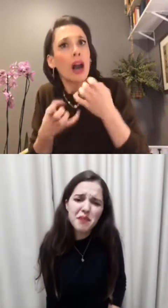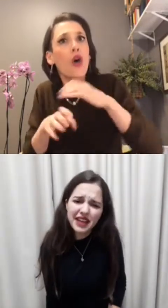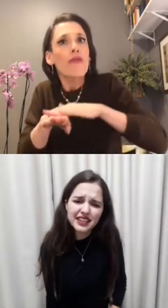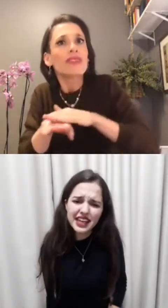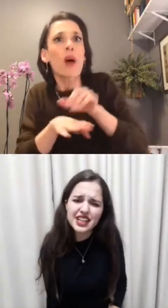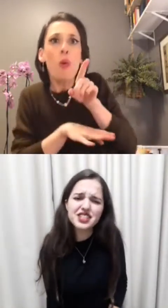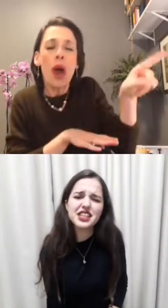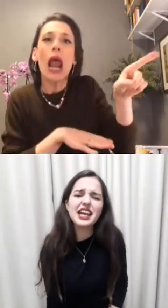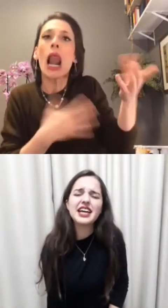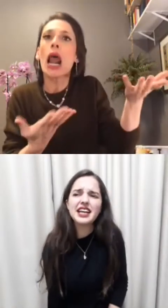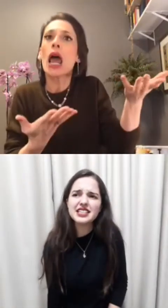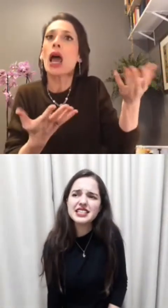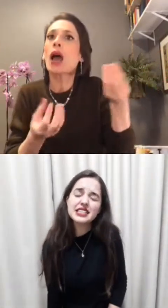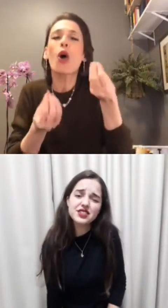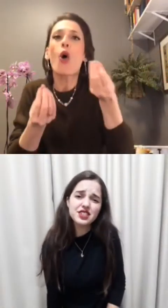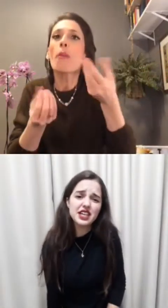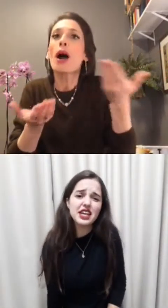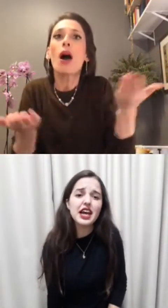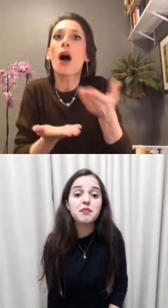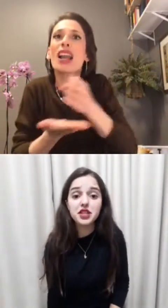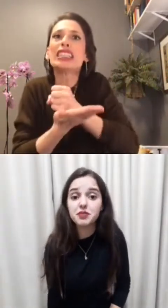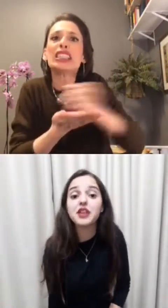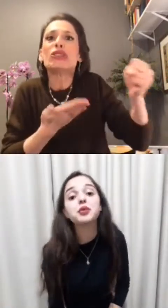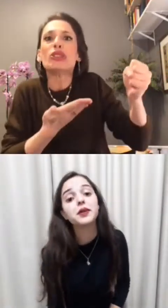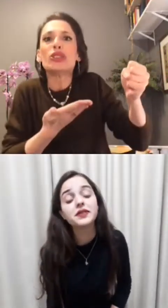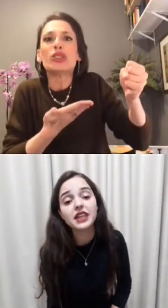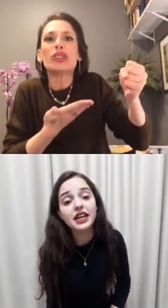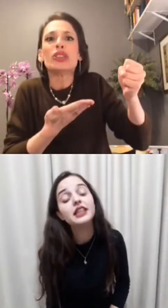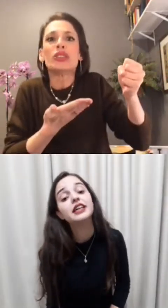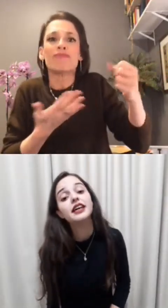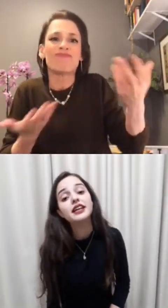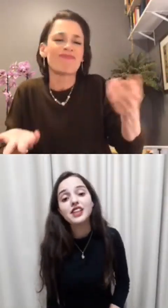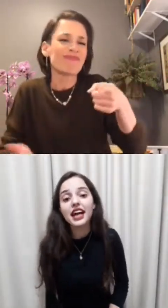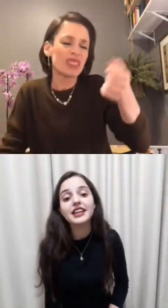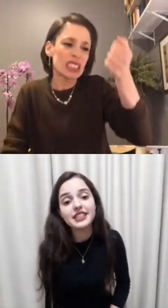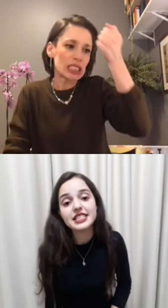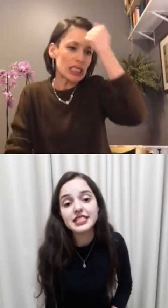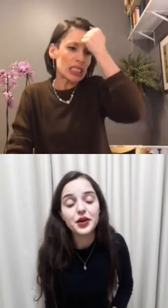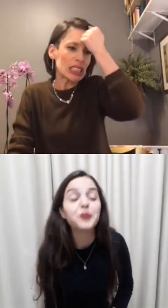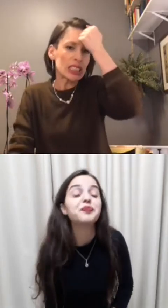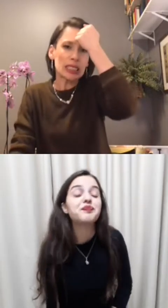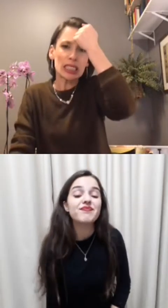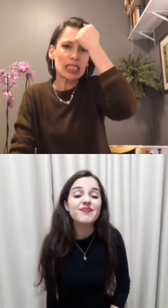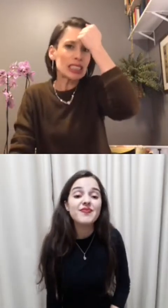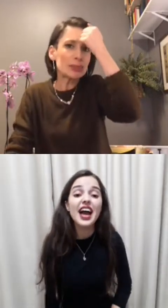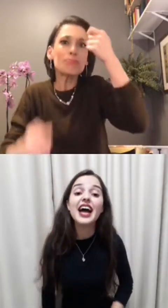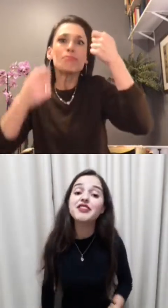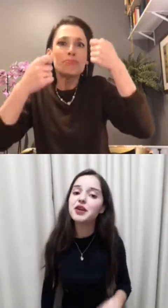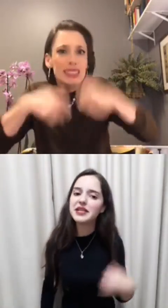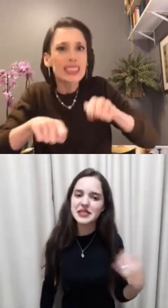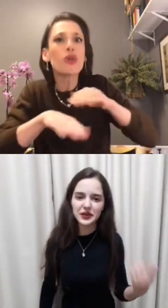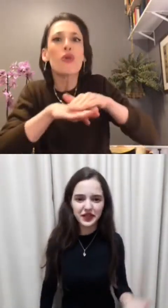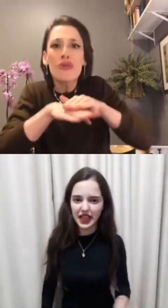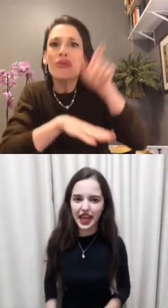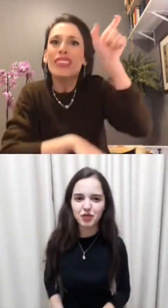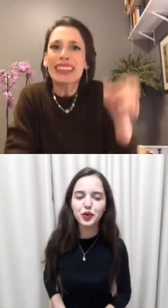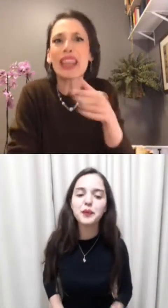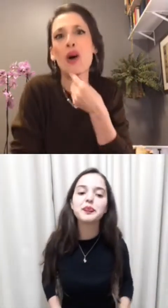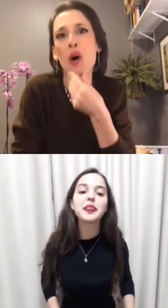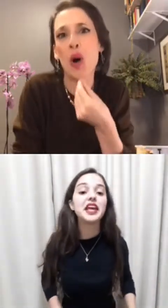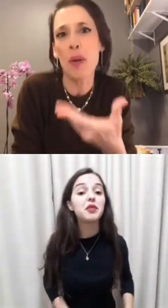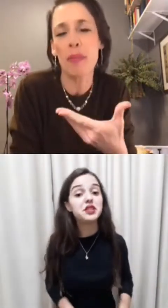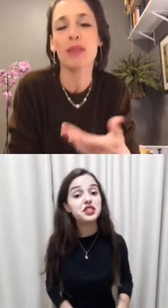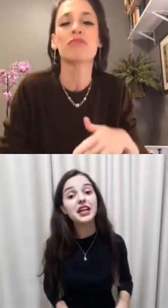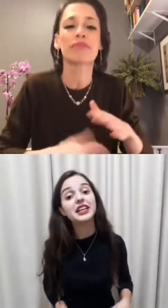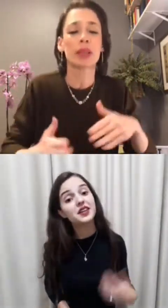deixou bem triste, né? Aquela sensação de arrependimento por não ter chegado nesse senhor. Aí foi passando o tempo